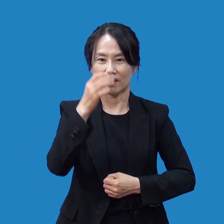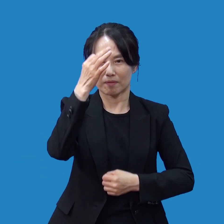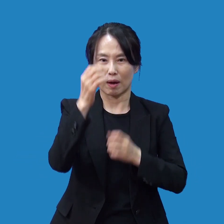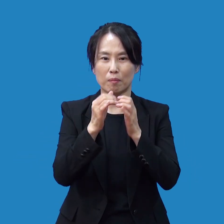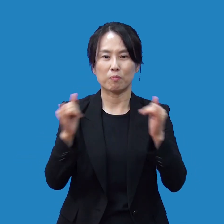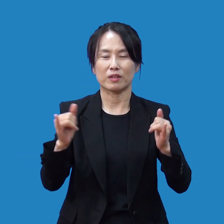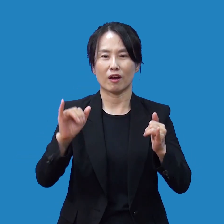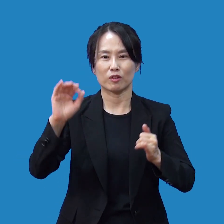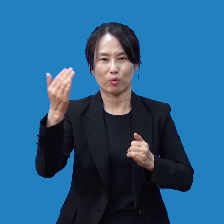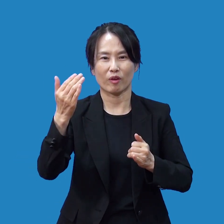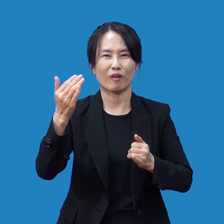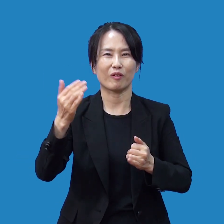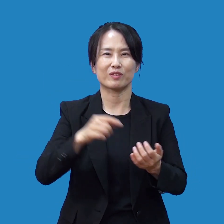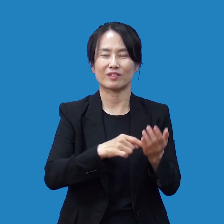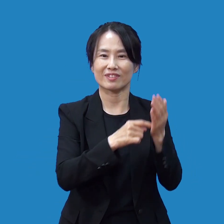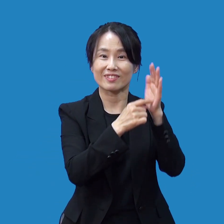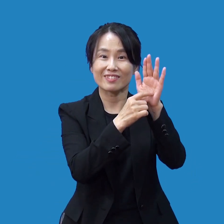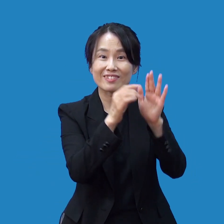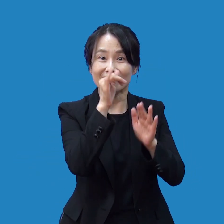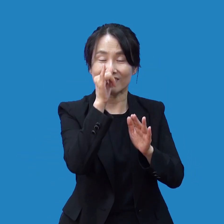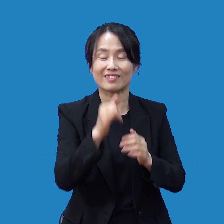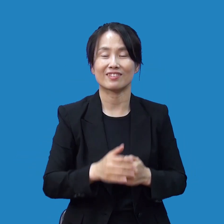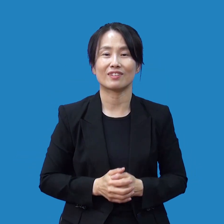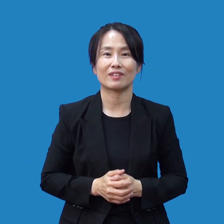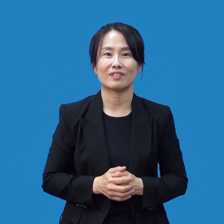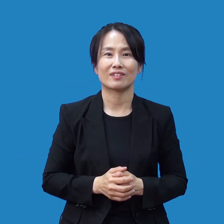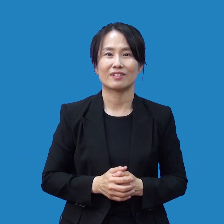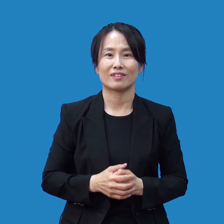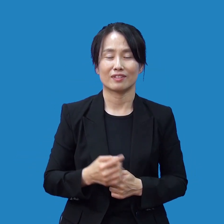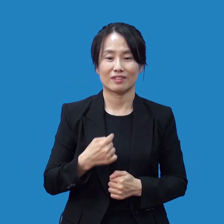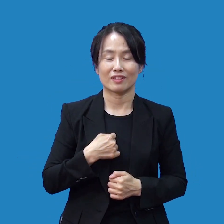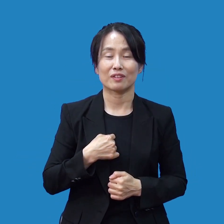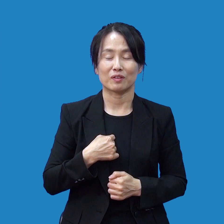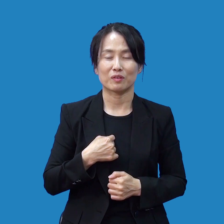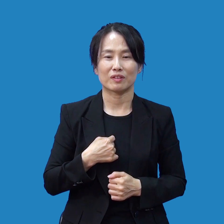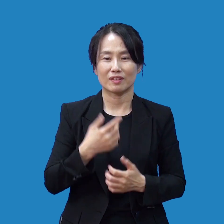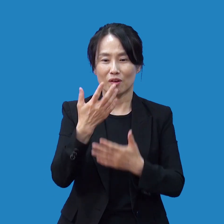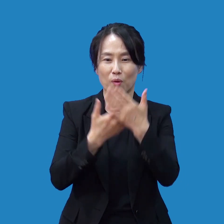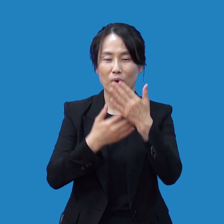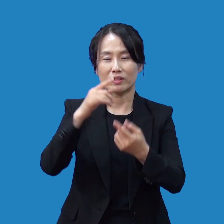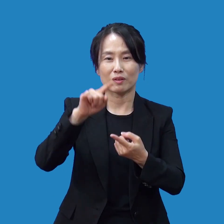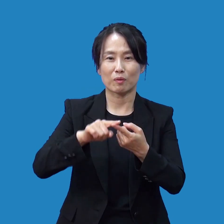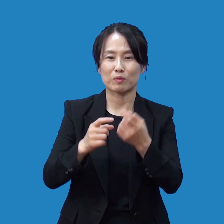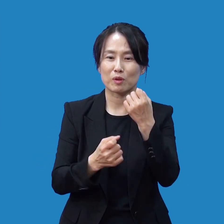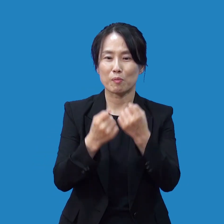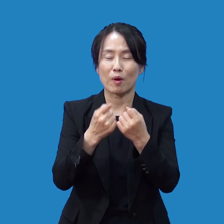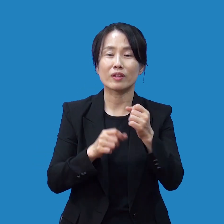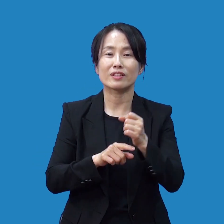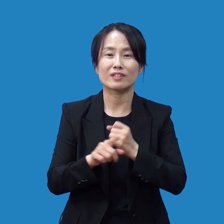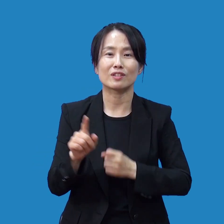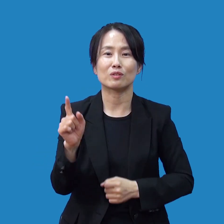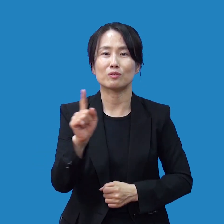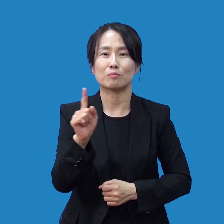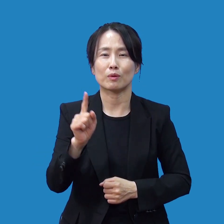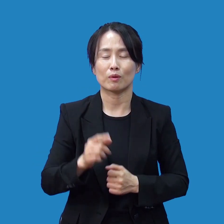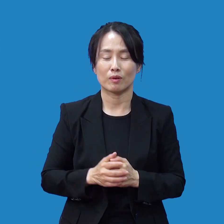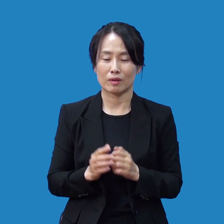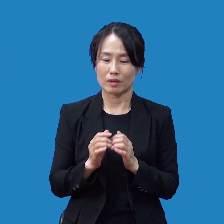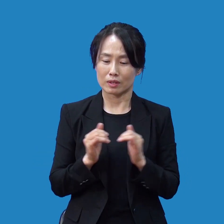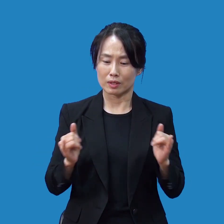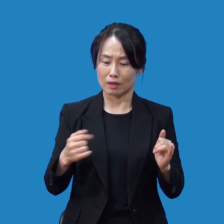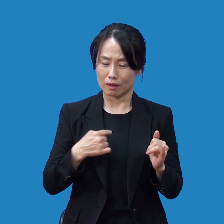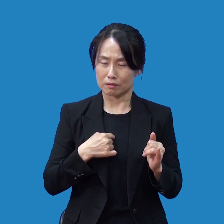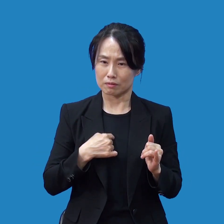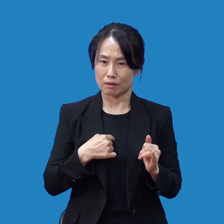돌아옵니다. 제가 여기에 대해서 조금 언급하는 이유가 그렇습니다. 인간이 어떻게 자신